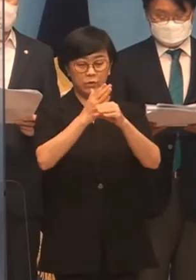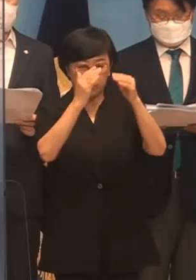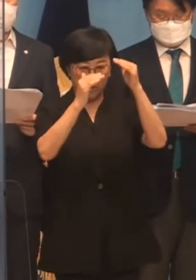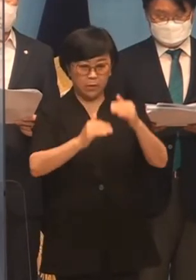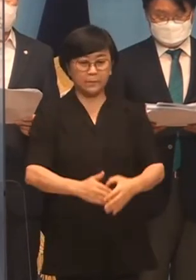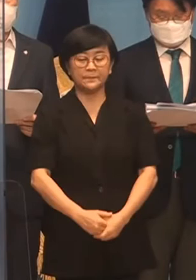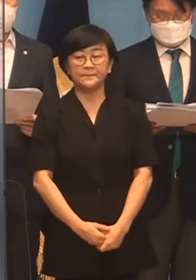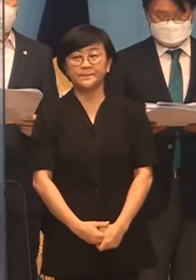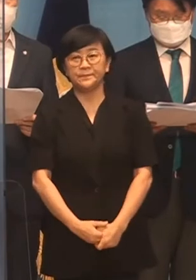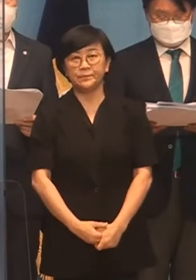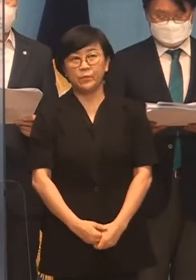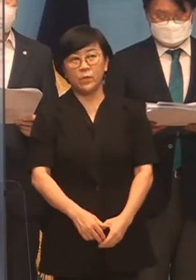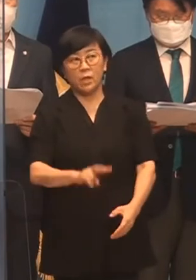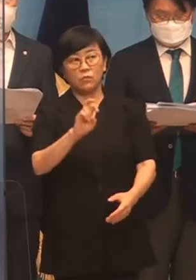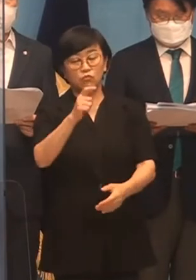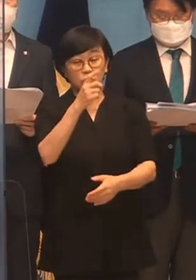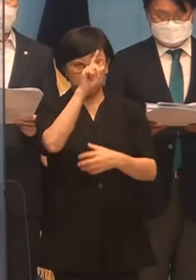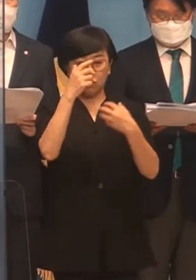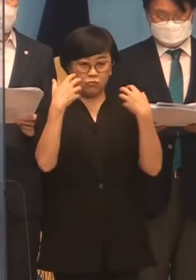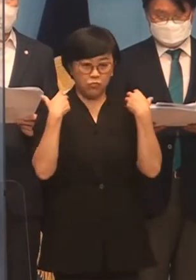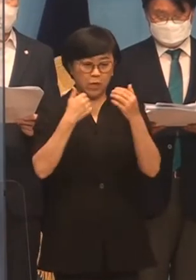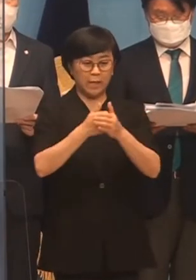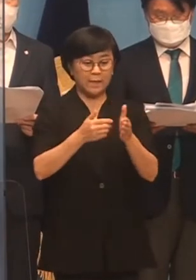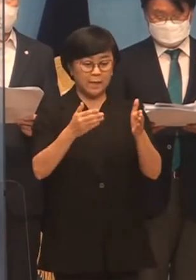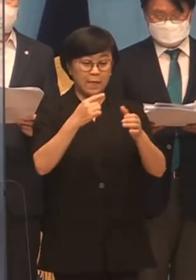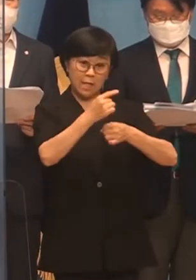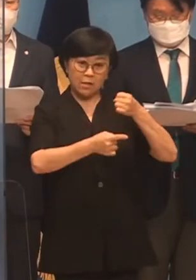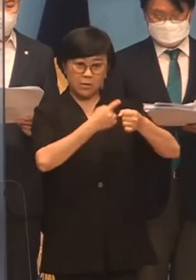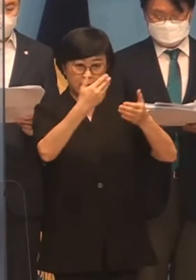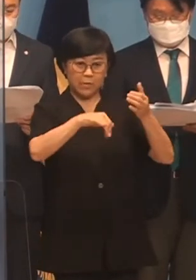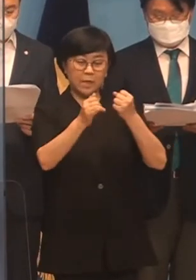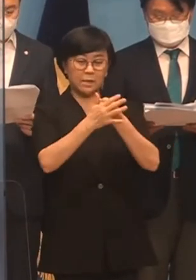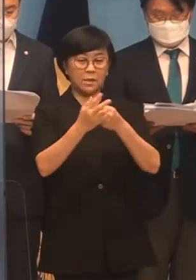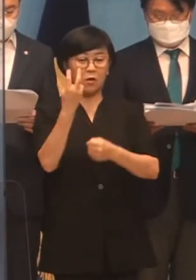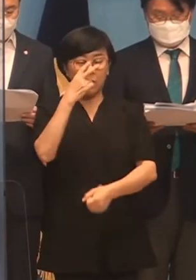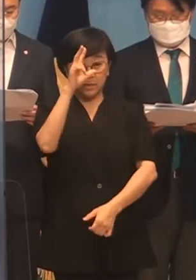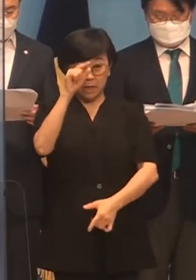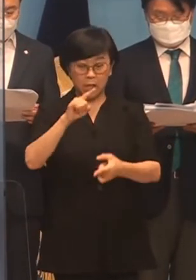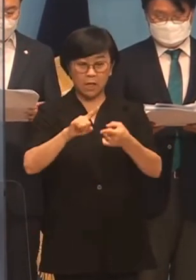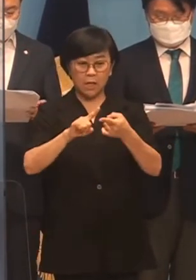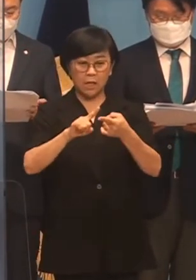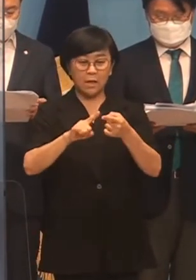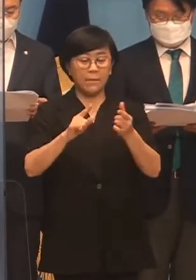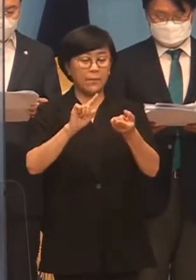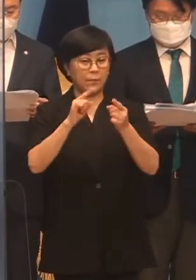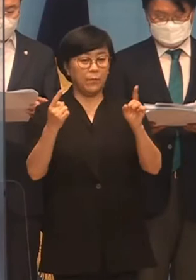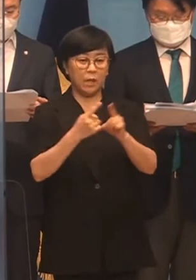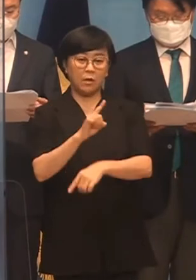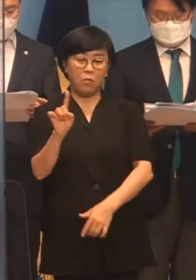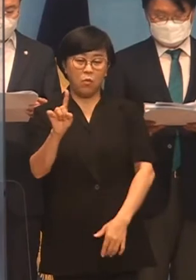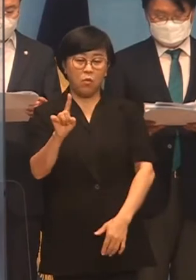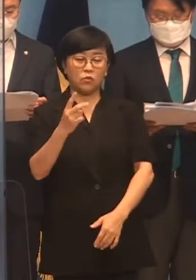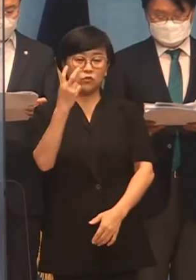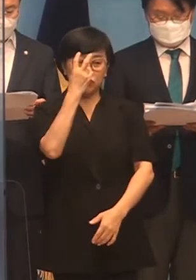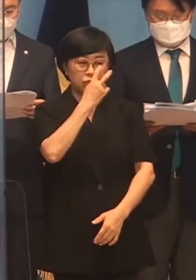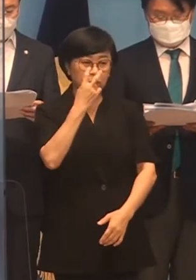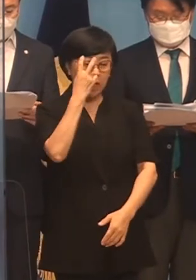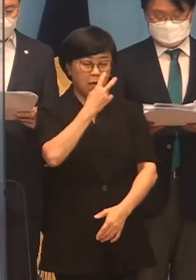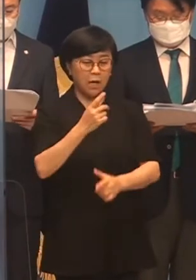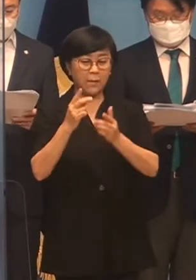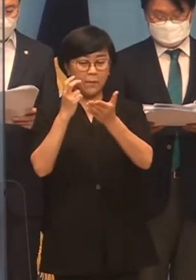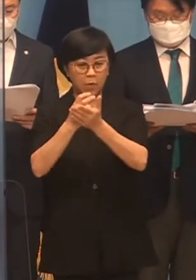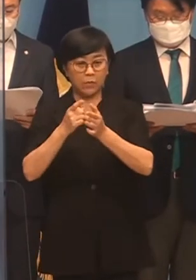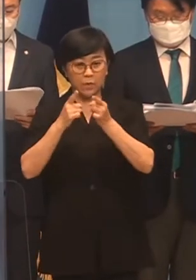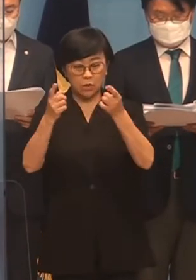핵심이었습니다. 문재인 정부 임기가 얼마 남지 않은 지금 검찰은 과연 얼마나 달라졌습니까? 수사기소 분리를